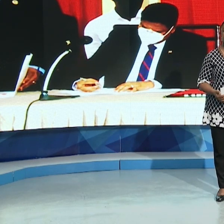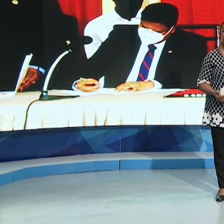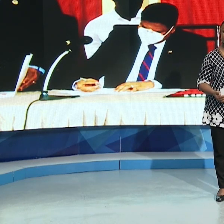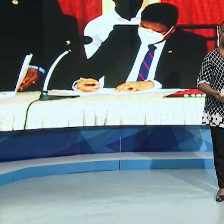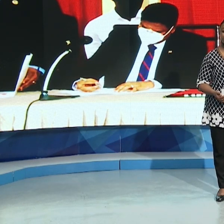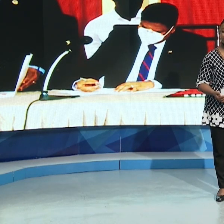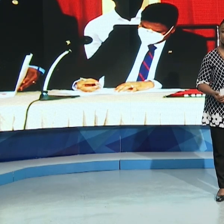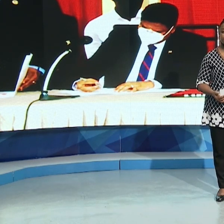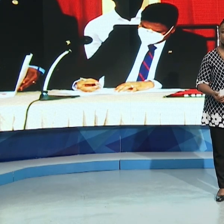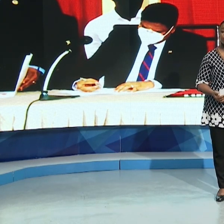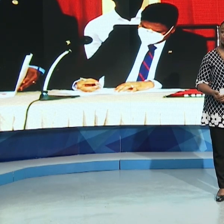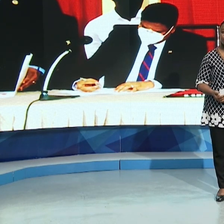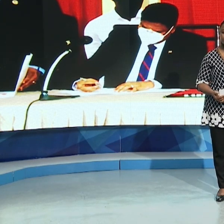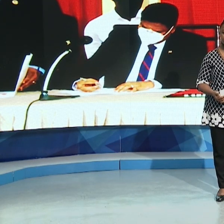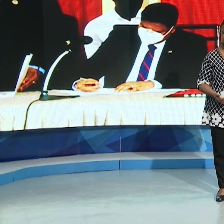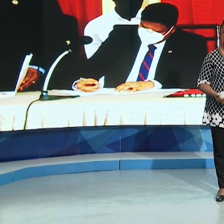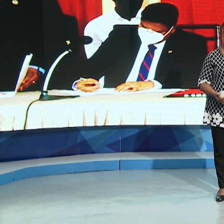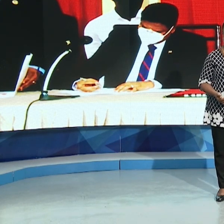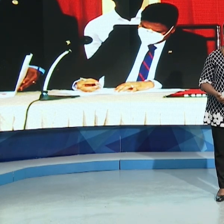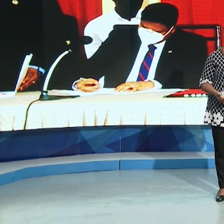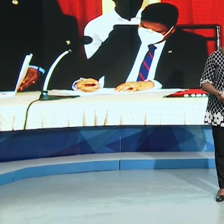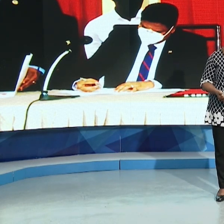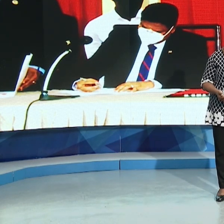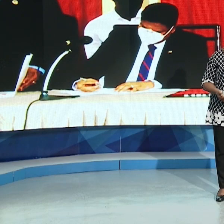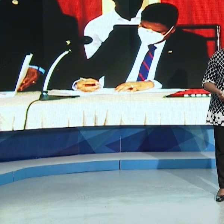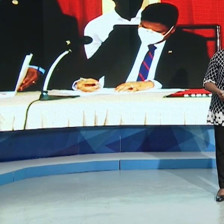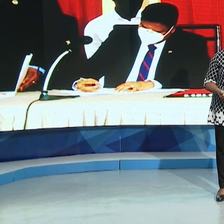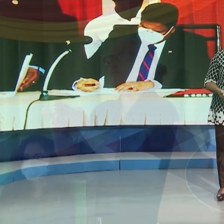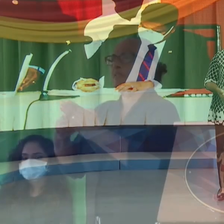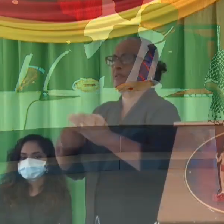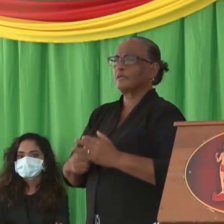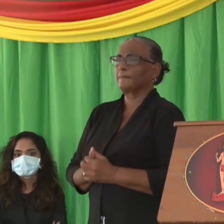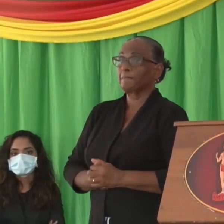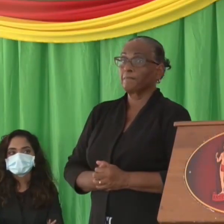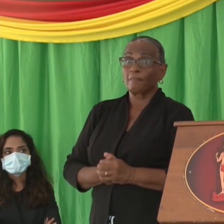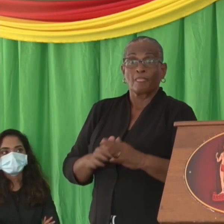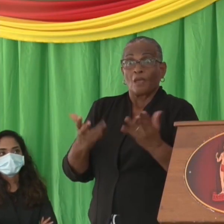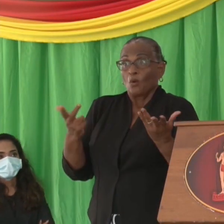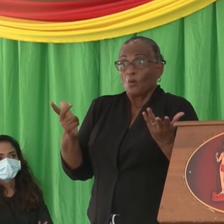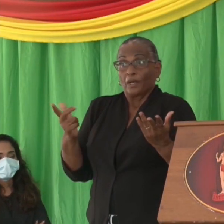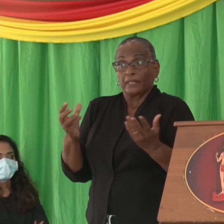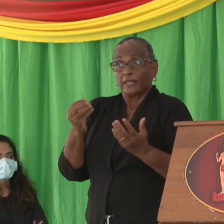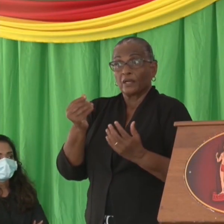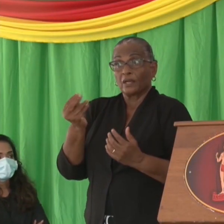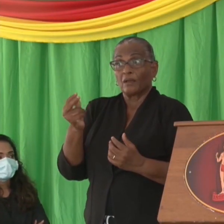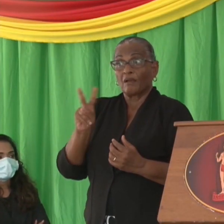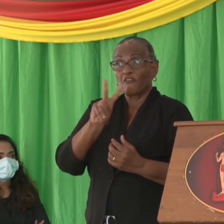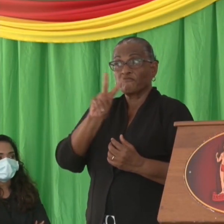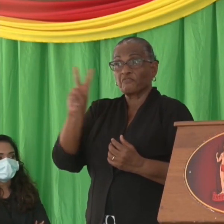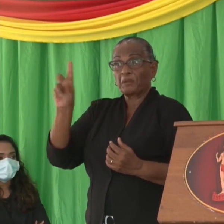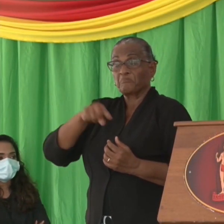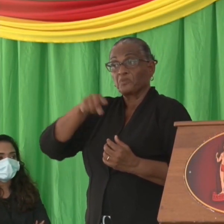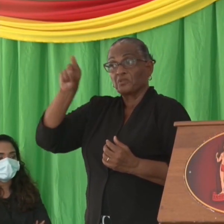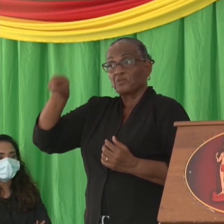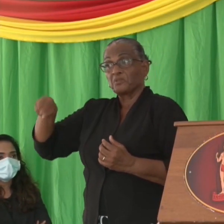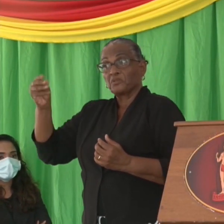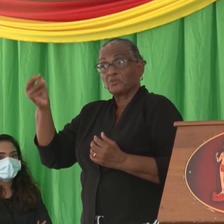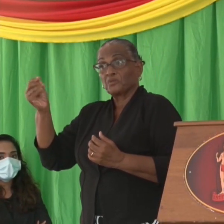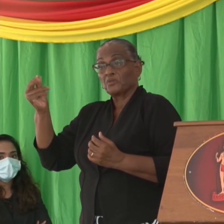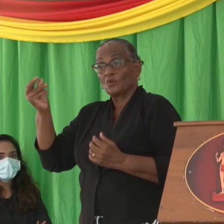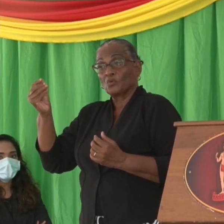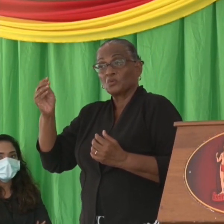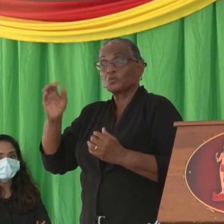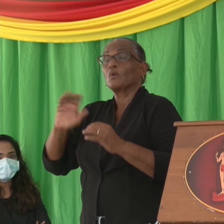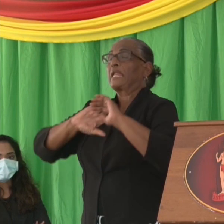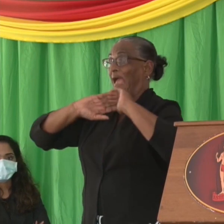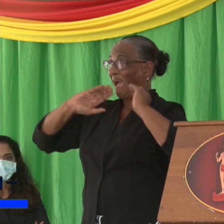het vertrouwen heeft dat het goed komt met de economie. Wanneer kwam die koers op een bepaald niveau? Wanneer alle maatregelen